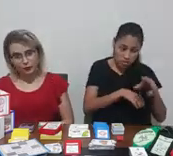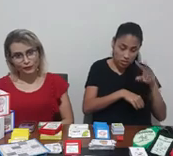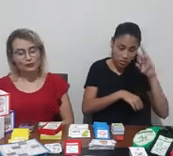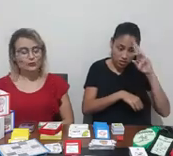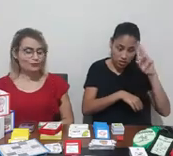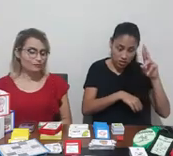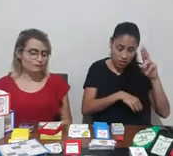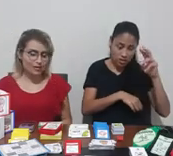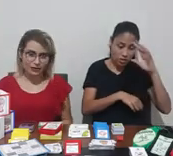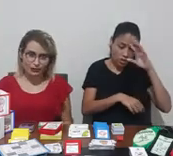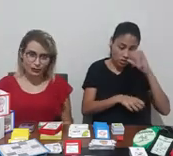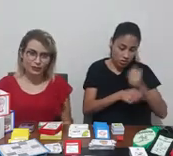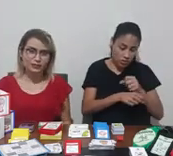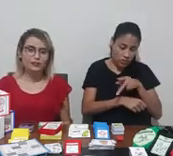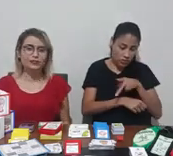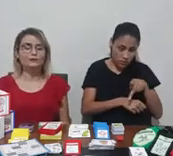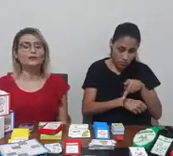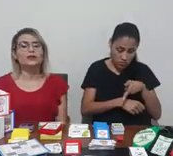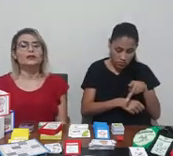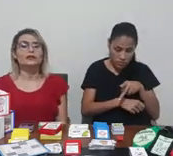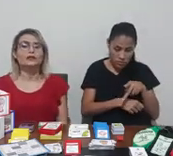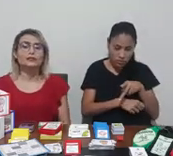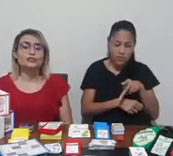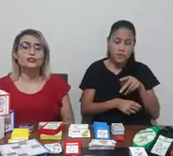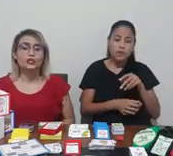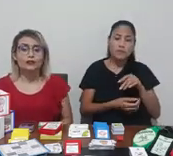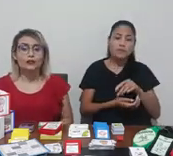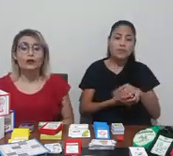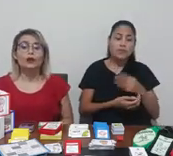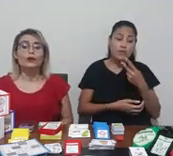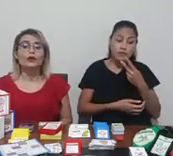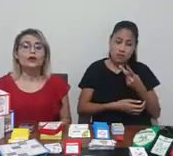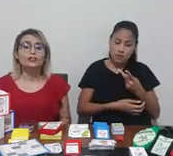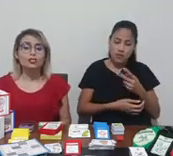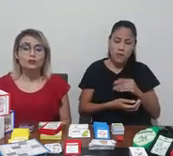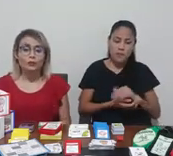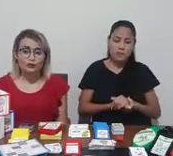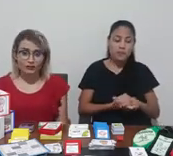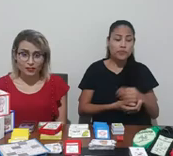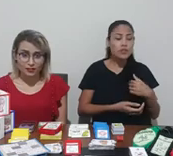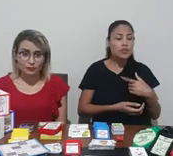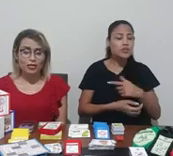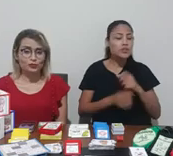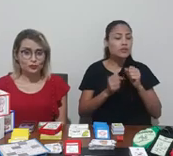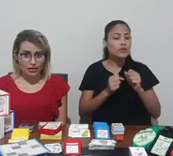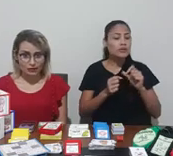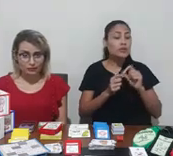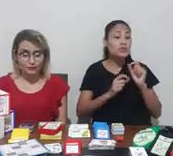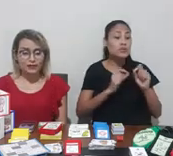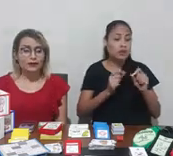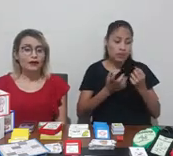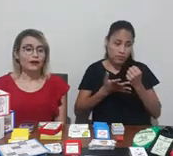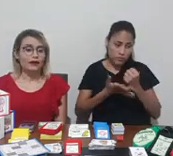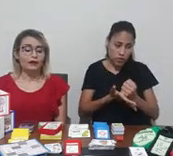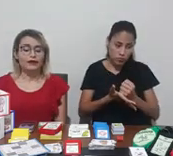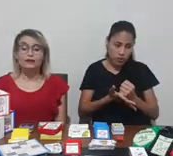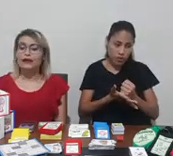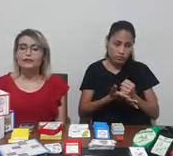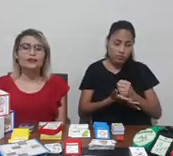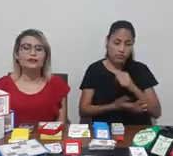para a professora, para a coordenação, então eu disse, gente, o que a gente pode fazer para ajudá-lo